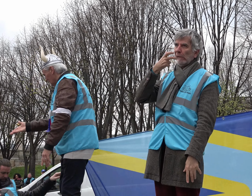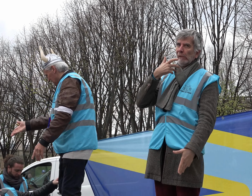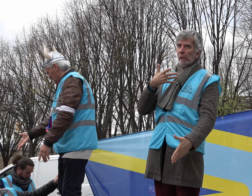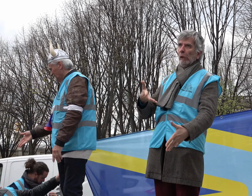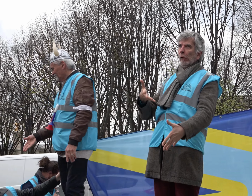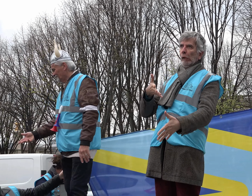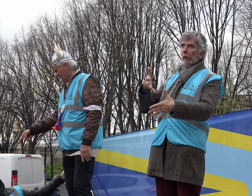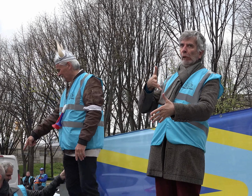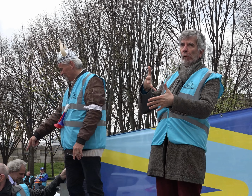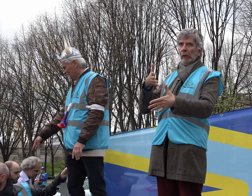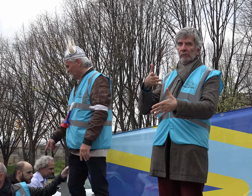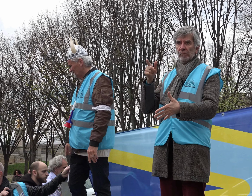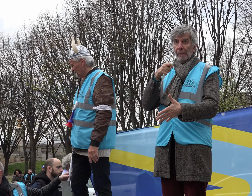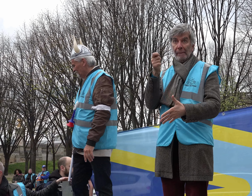En Turquie, j'ai grandi dans l'oralisation.